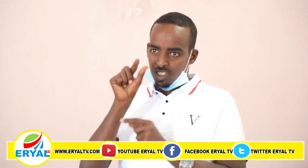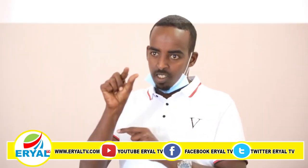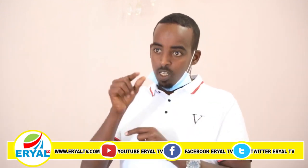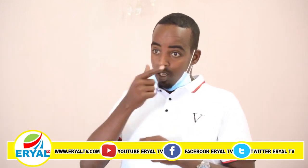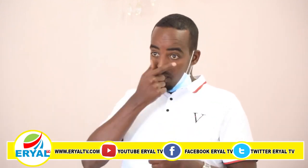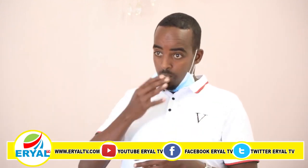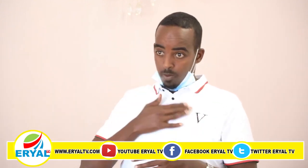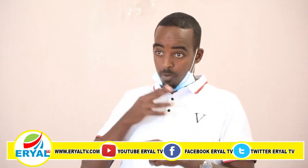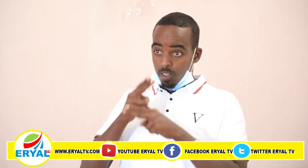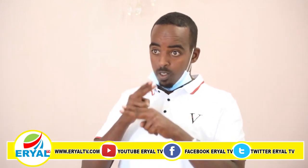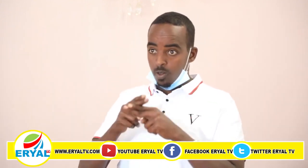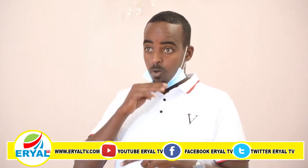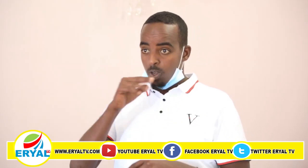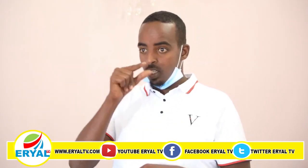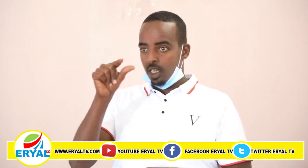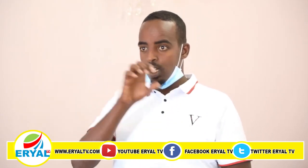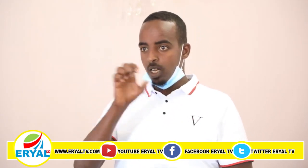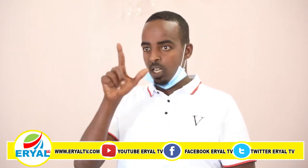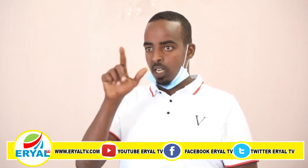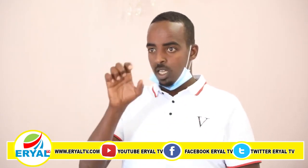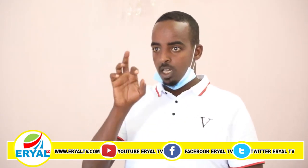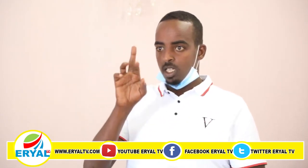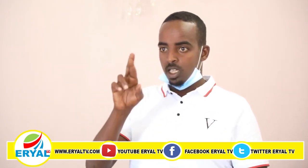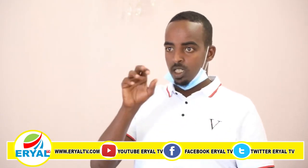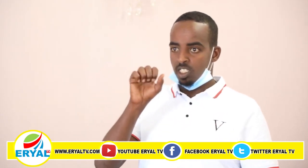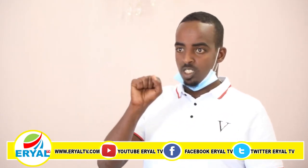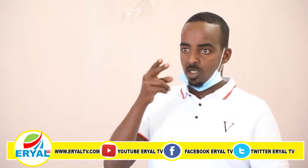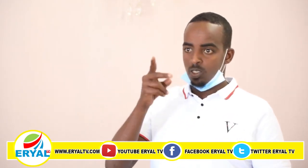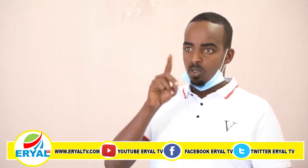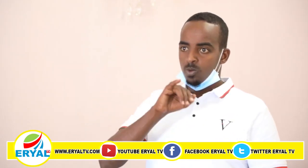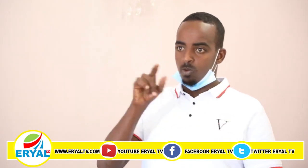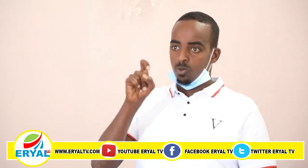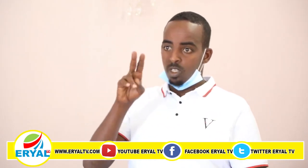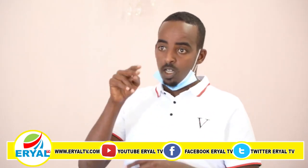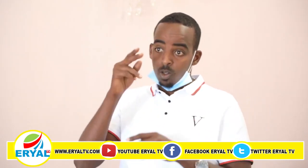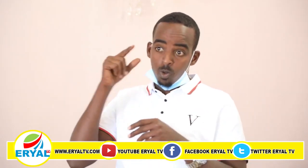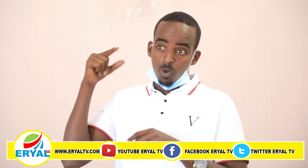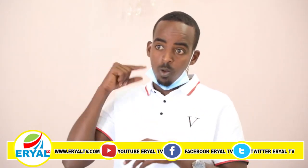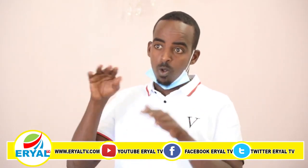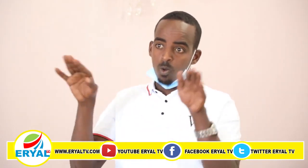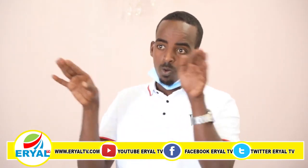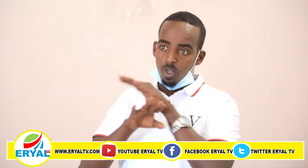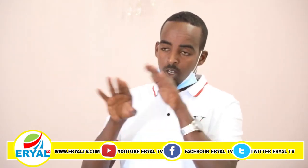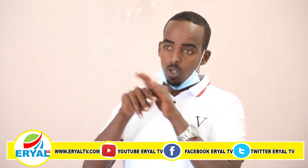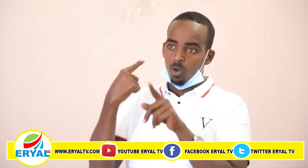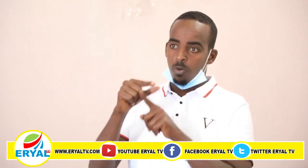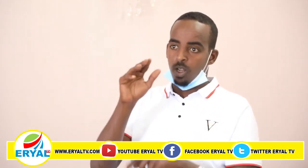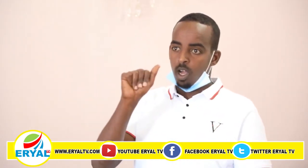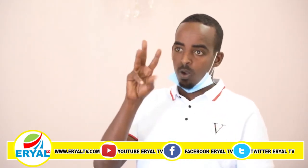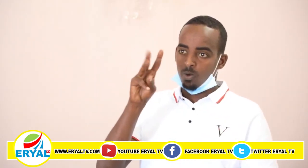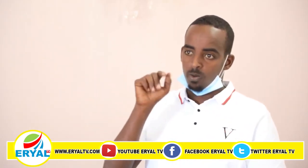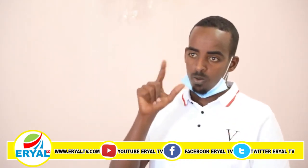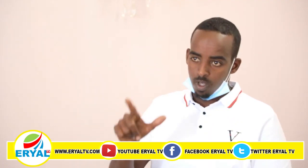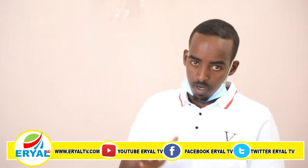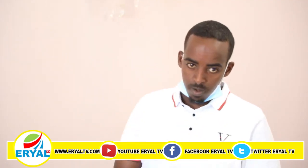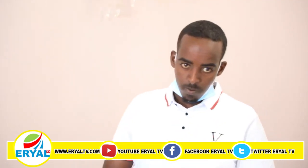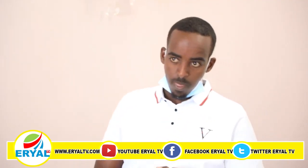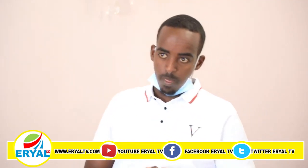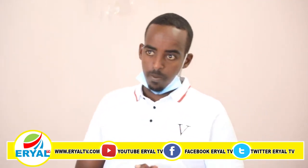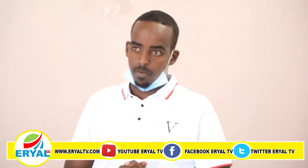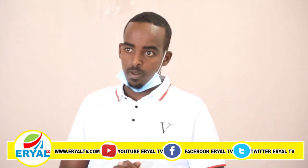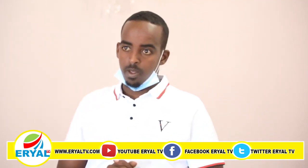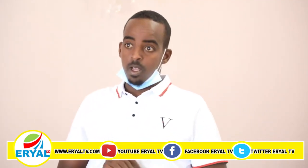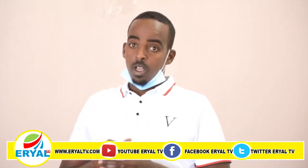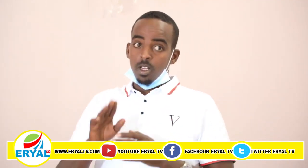noqonnay. Waxaan doonayaa aniga magacaygu waa Geelle Rashiid Xuseen, waxaan ahay gudoomiye ku-xigeenka